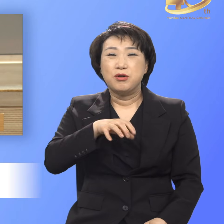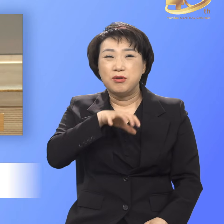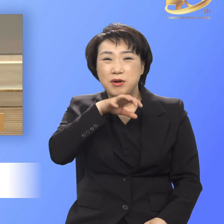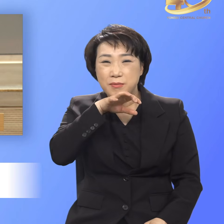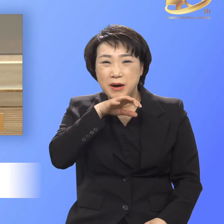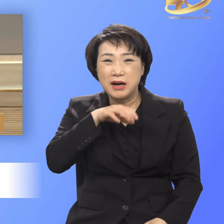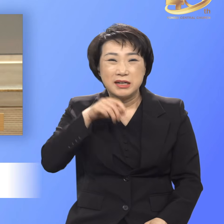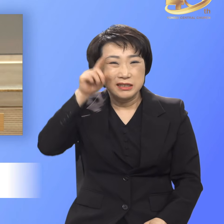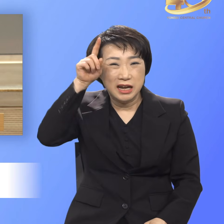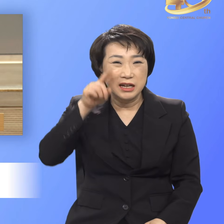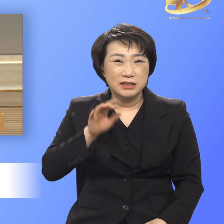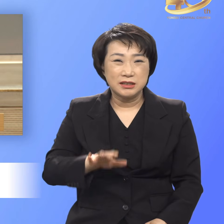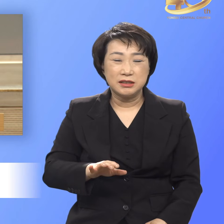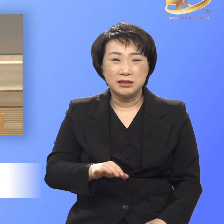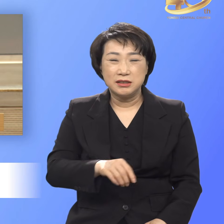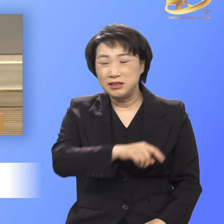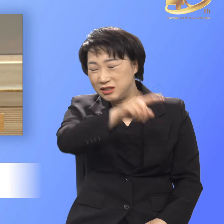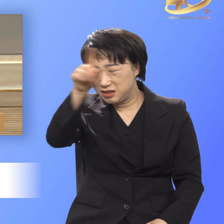원망 짜증